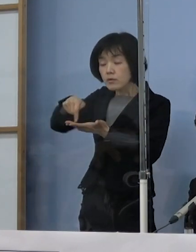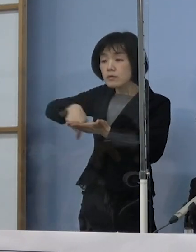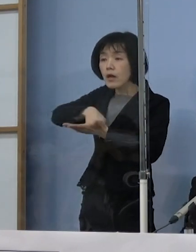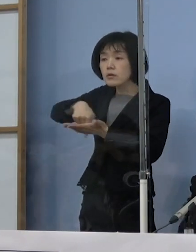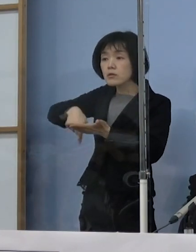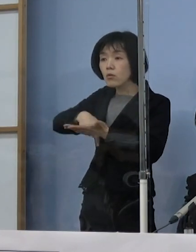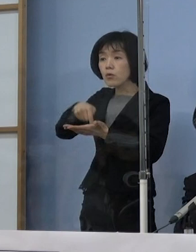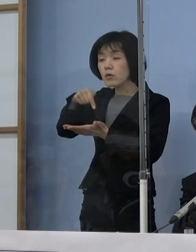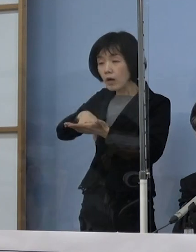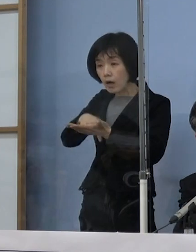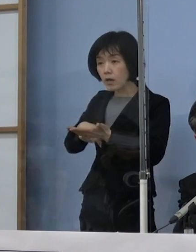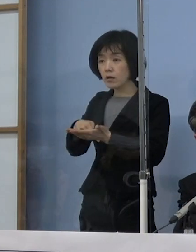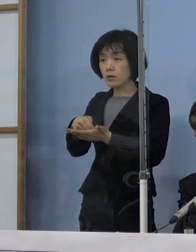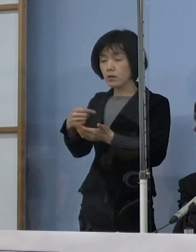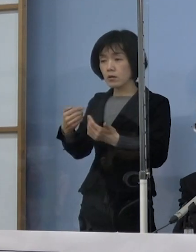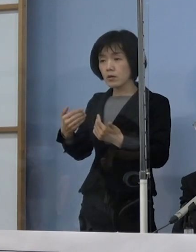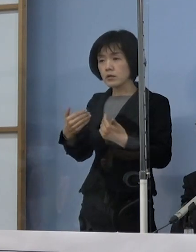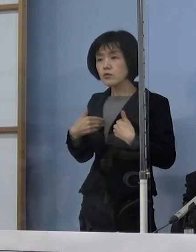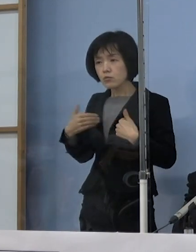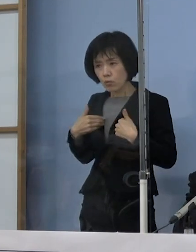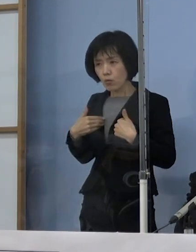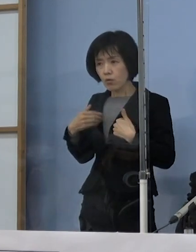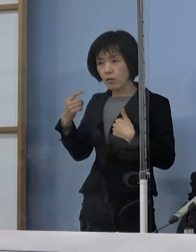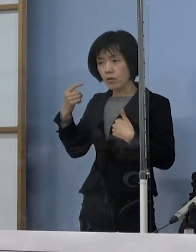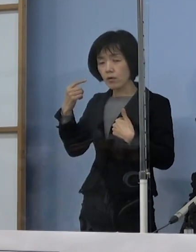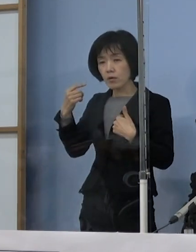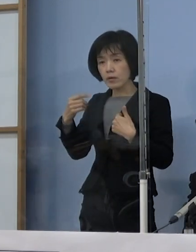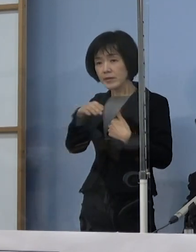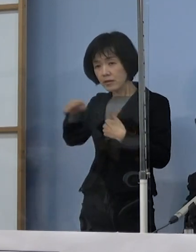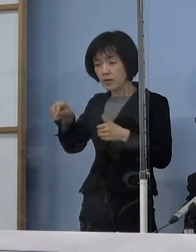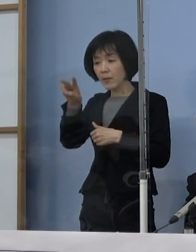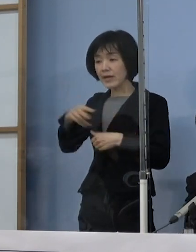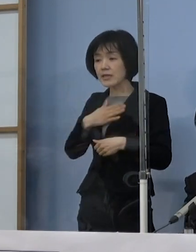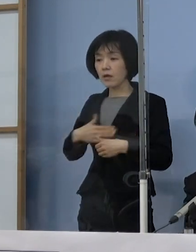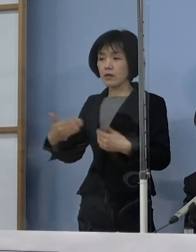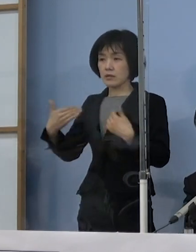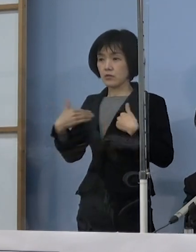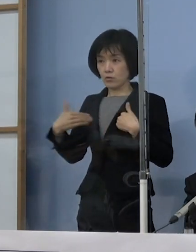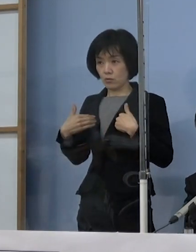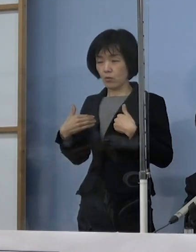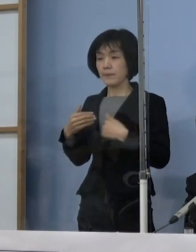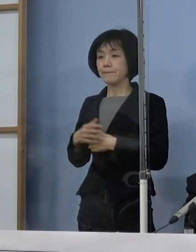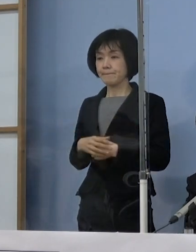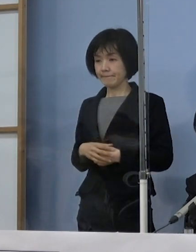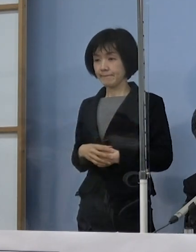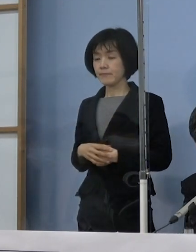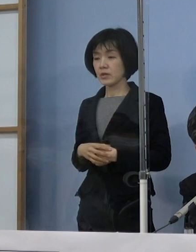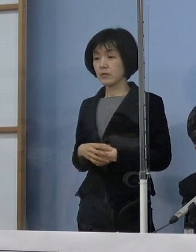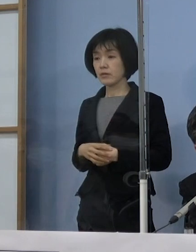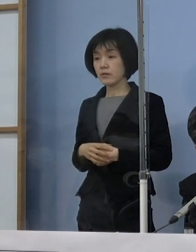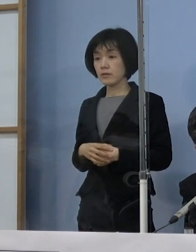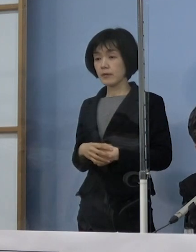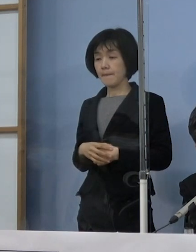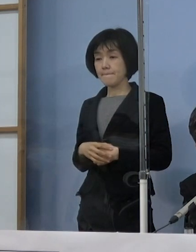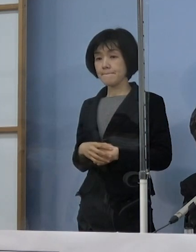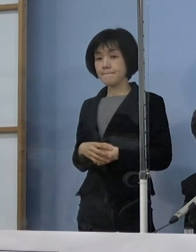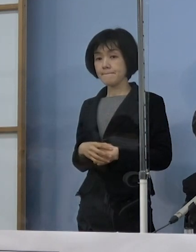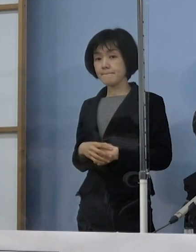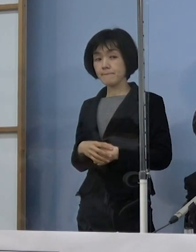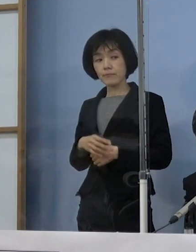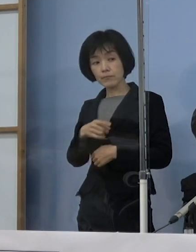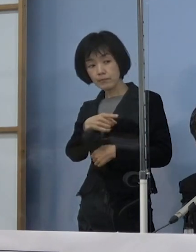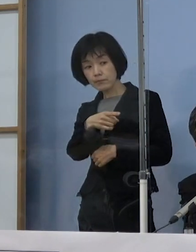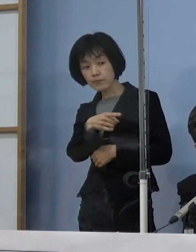して、その必要性をぜひご理解いただきたいというところでございまして、今回新た